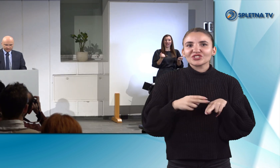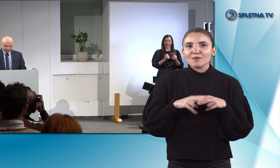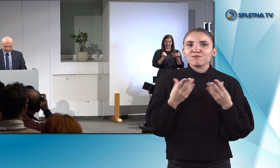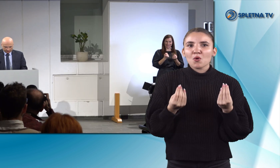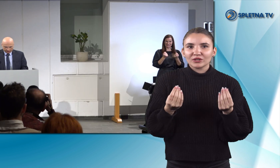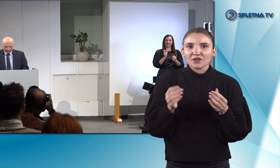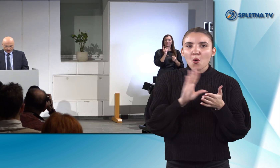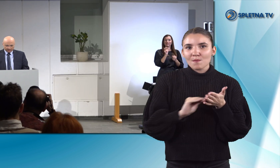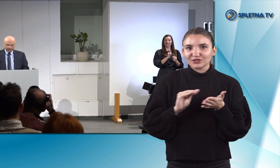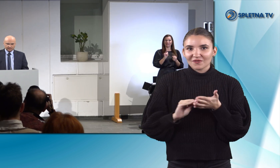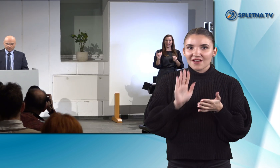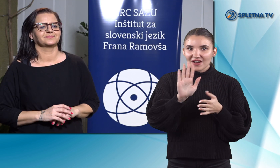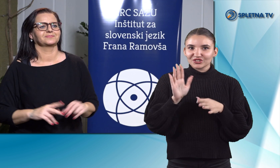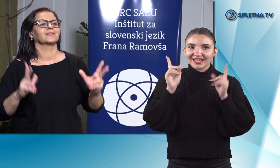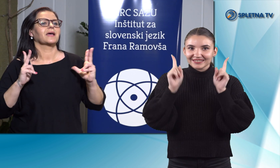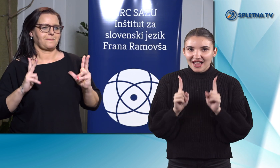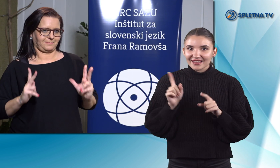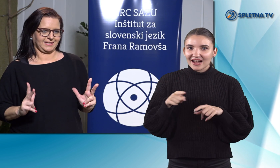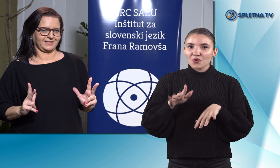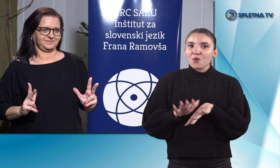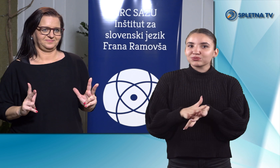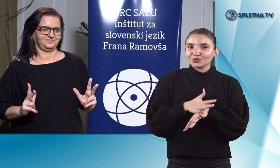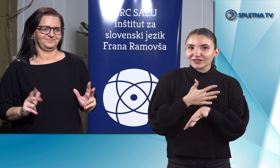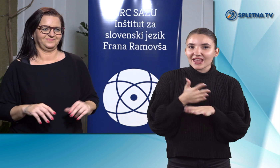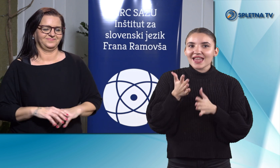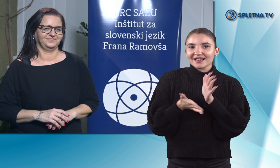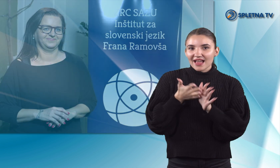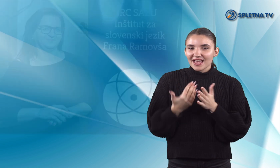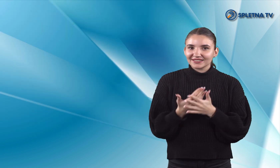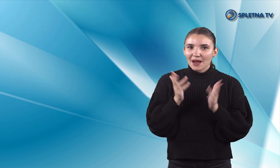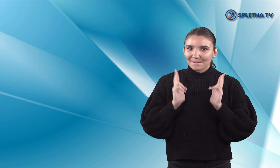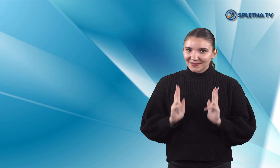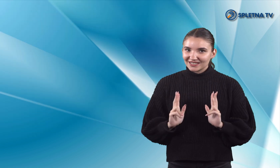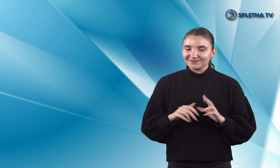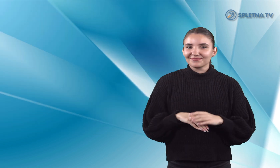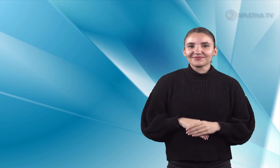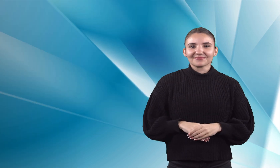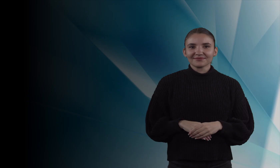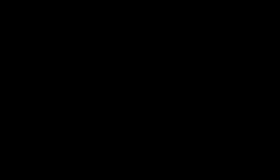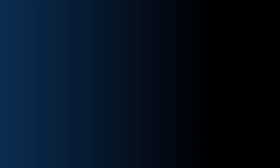pogosteje opisovala vaše stanje in občutke kretnja za mir.